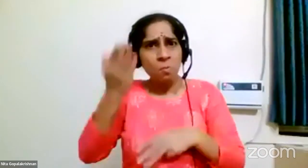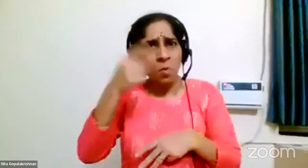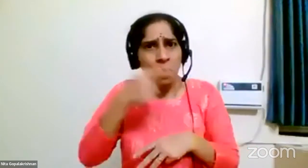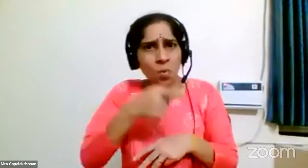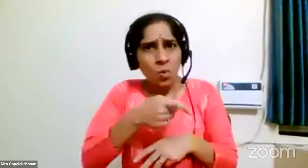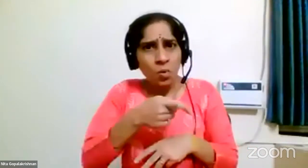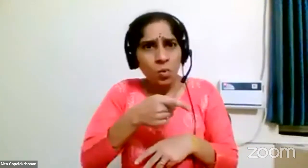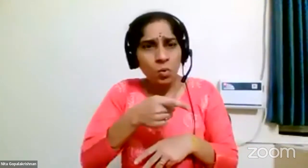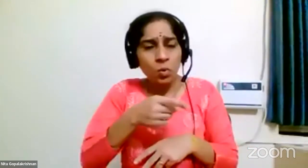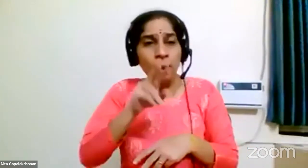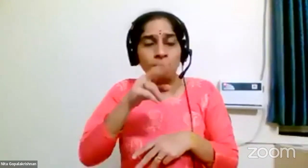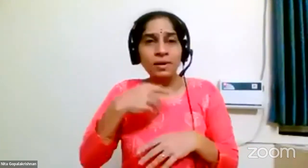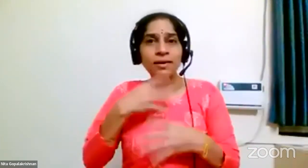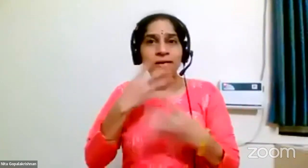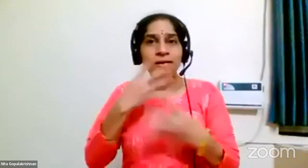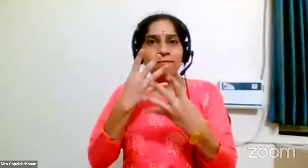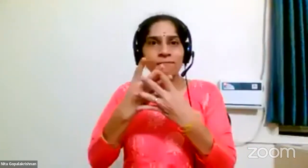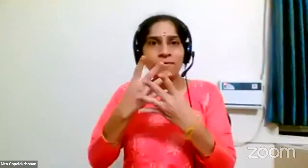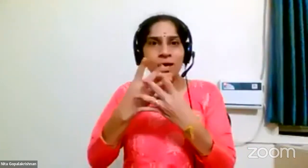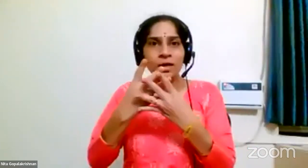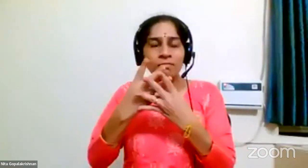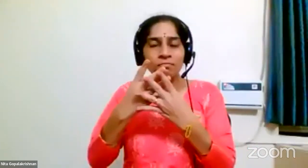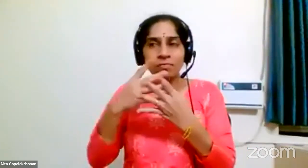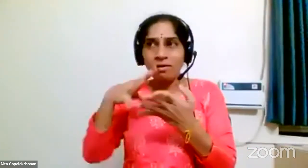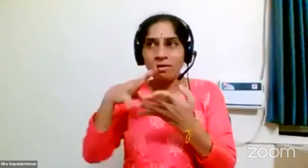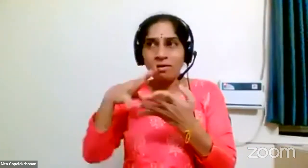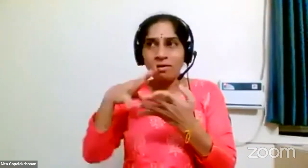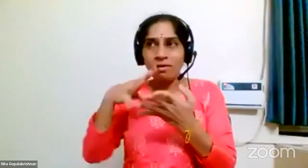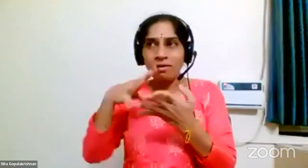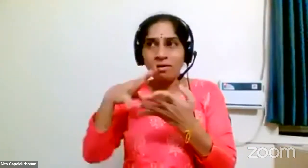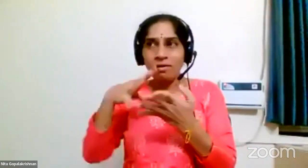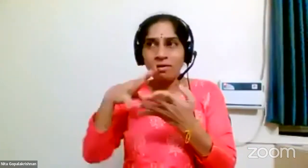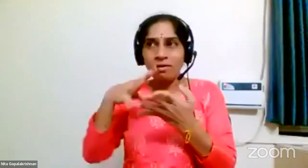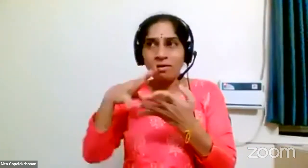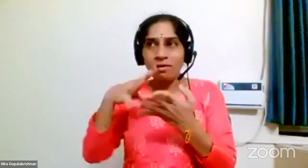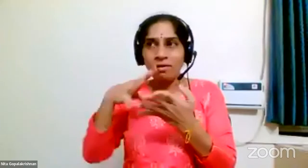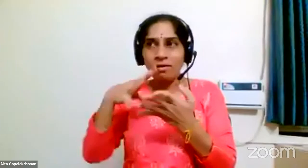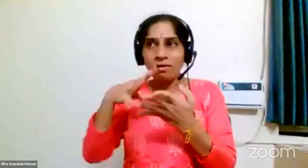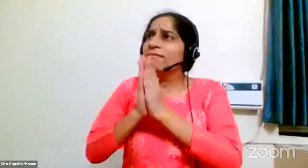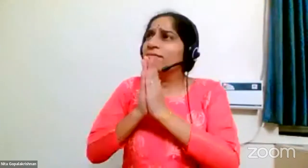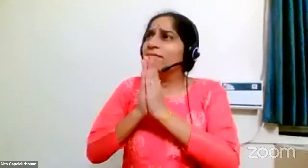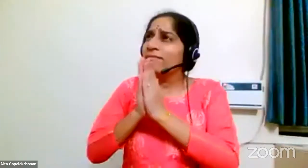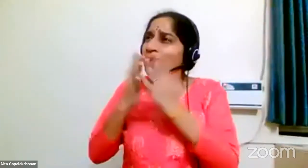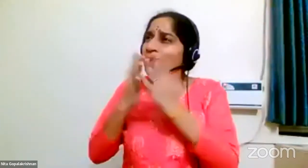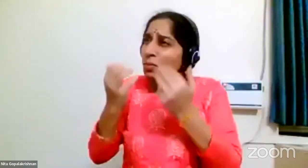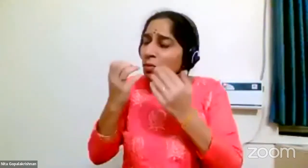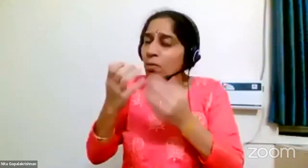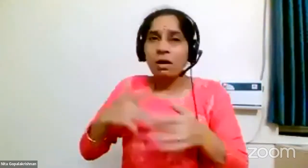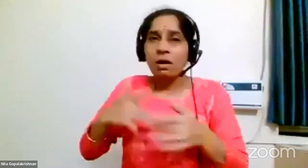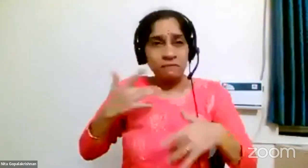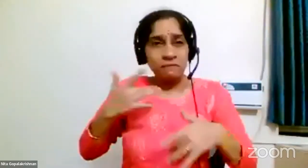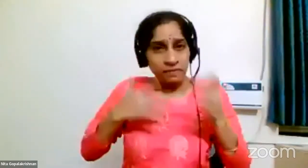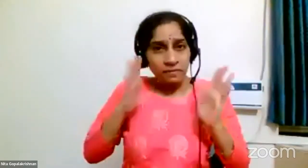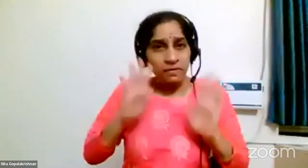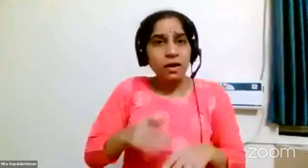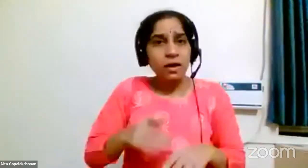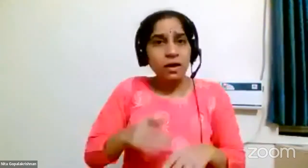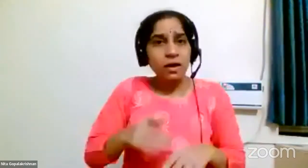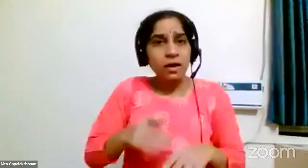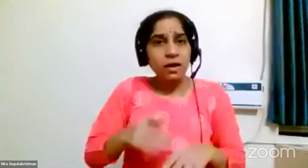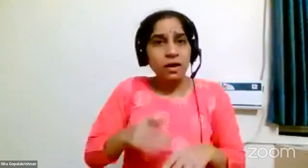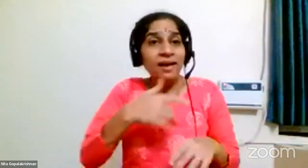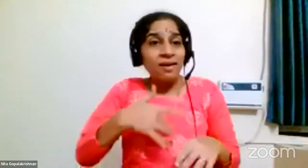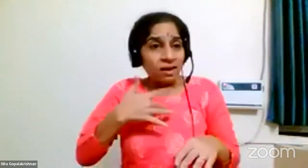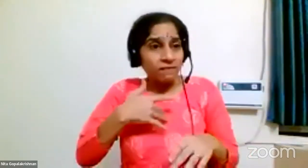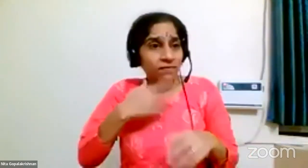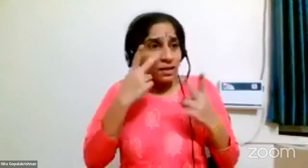है, वो भगवान को जानने के प्रति आकर्षित है, जो वैदिक कार्य हैं उसमें उसकी प्रगाढ़ श्रद्धा है, तो